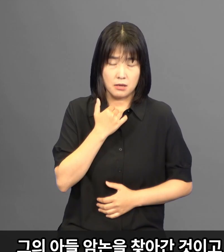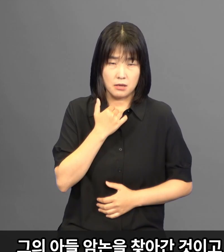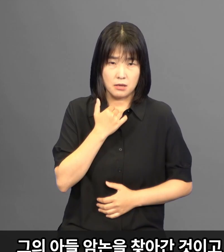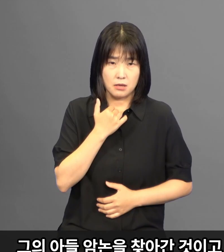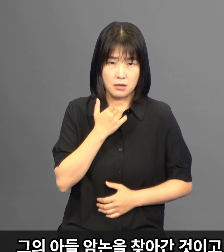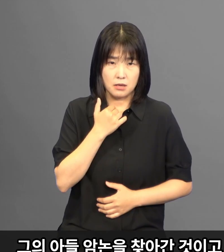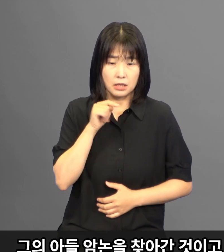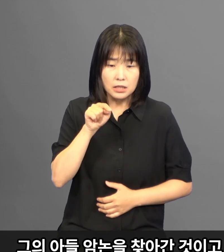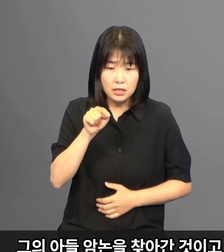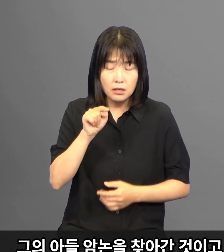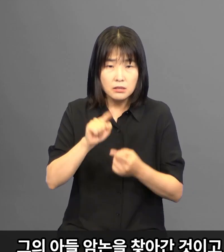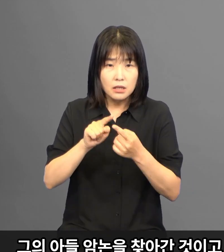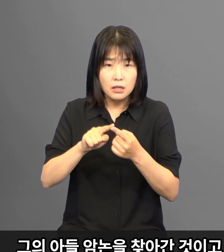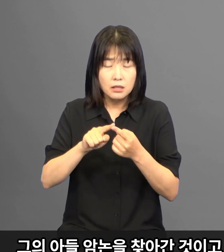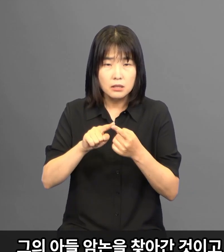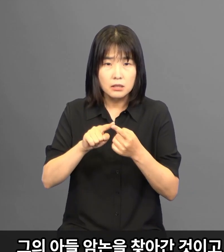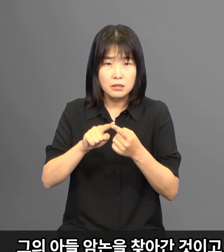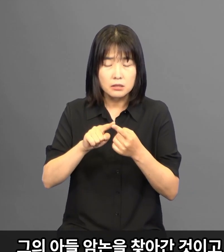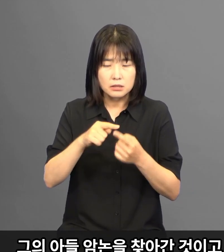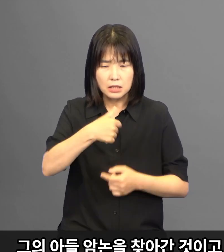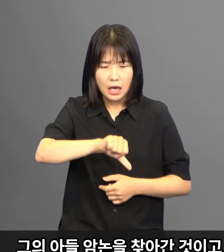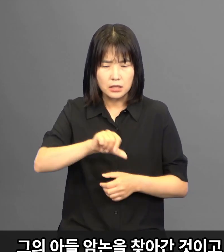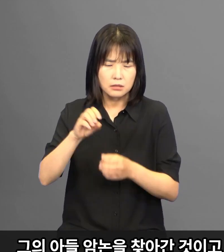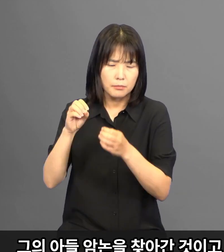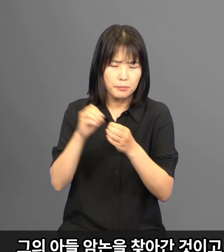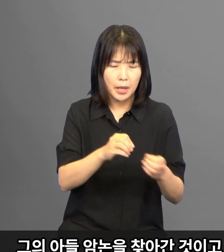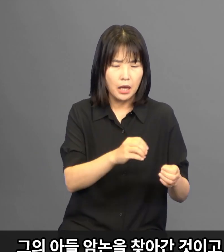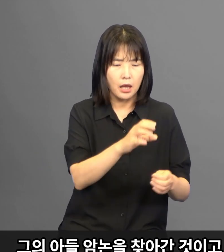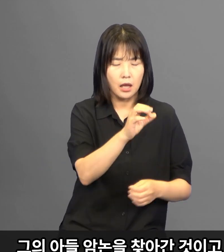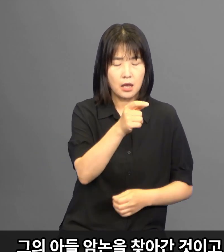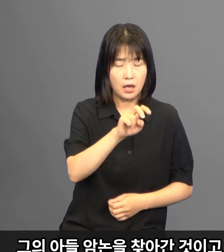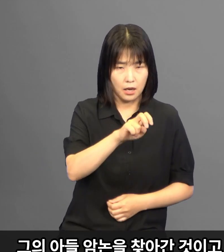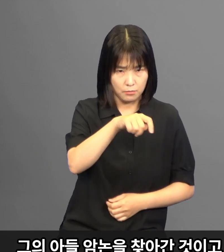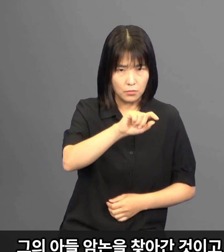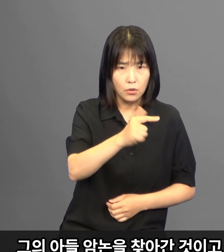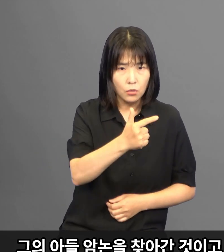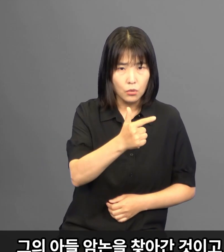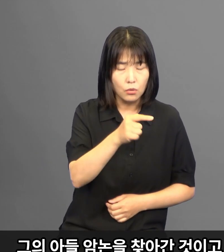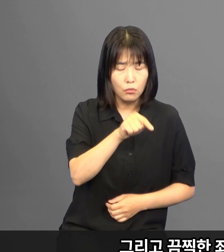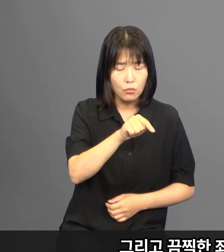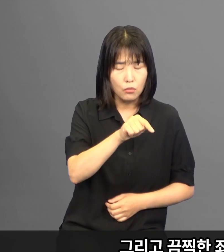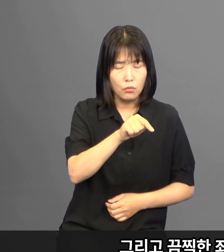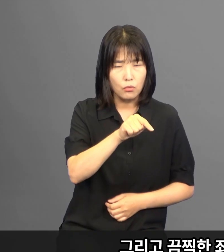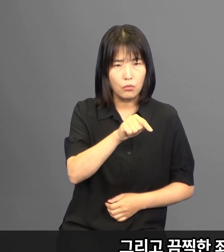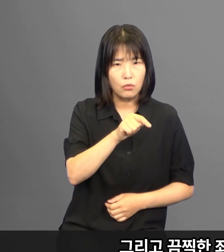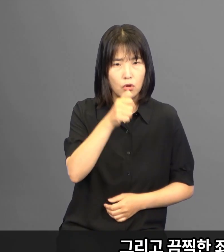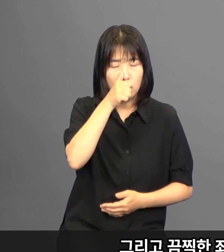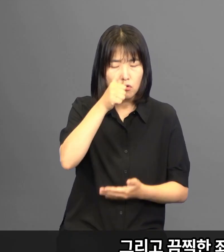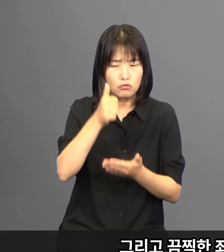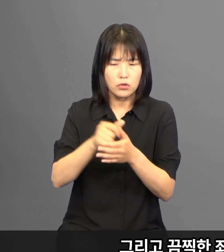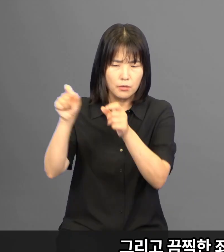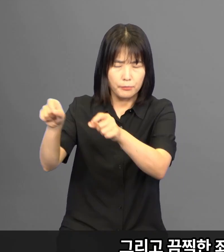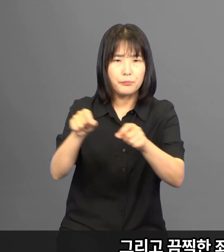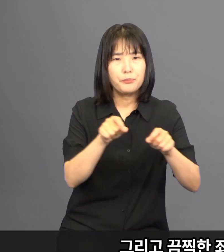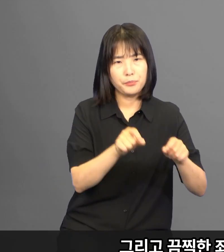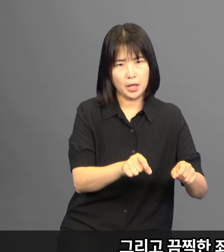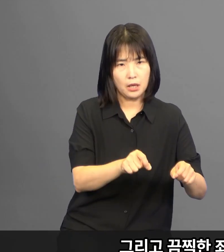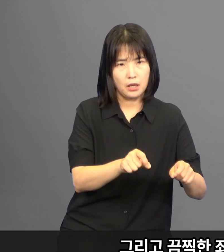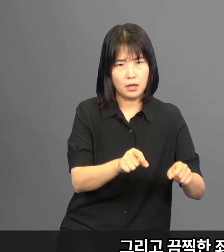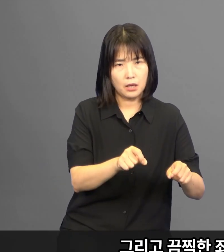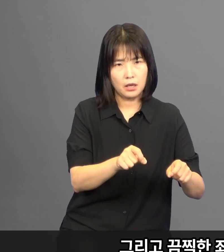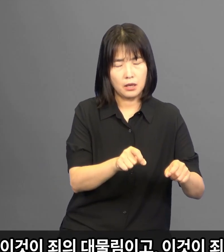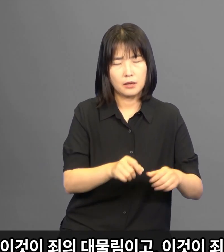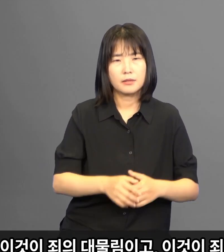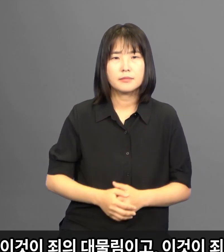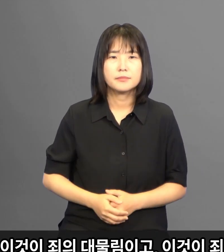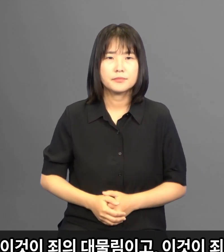그의 아들 암논을 찾아간 것이고, 그 암논은 정욕에 사로잡혔던 것입니다. 그리고 끔찍한 죄의 열매를